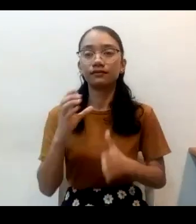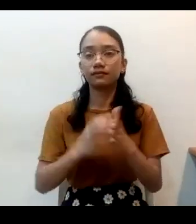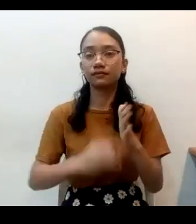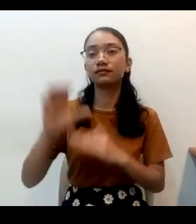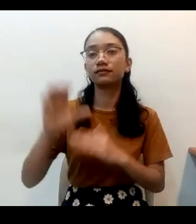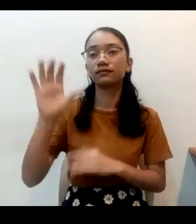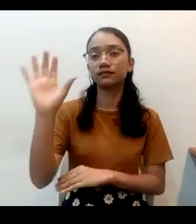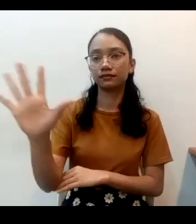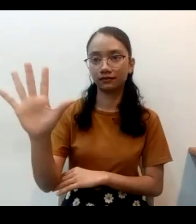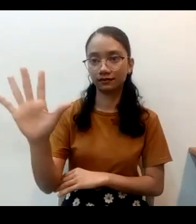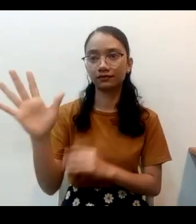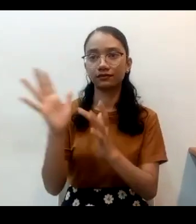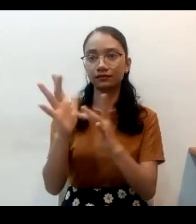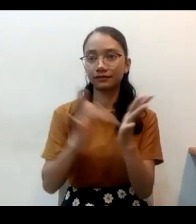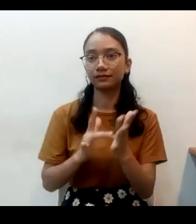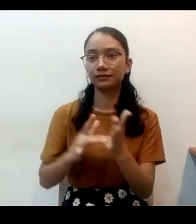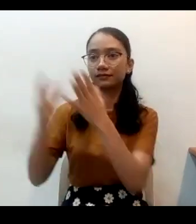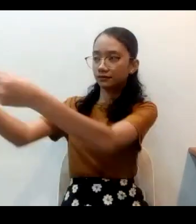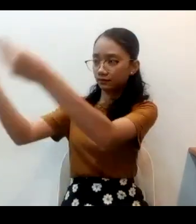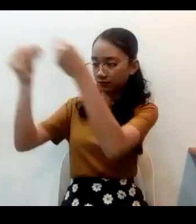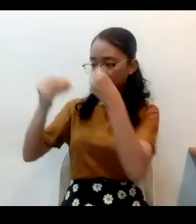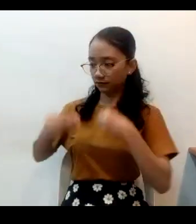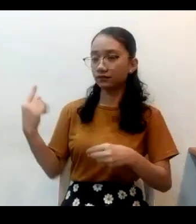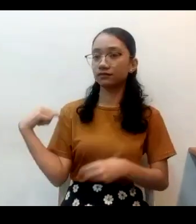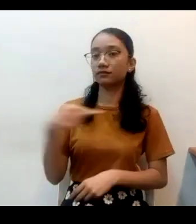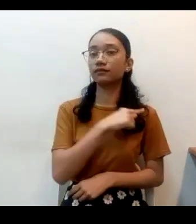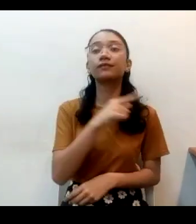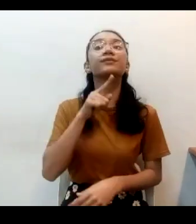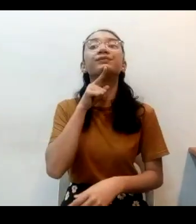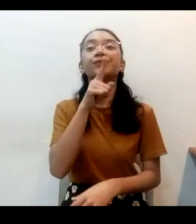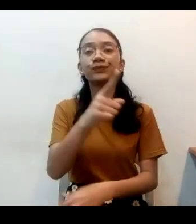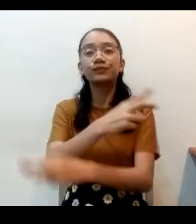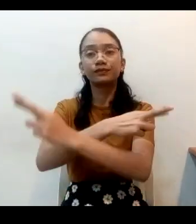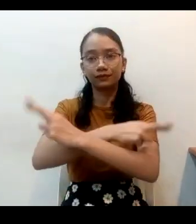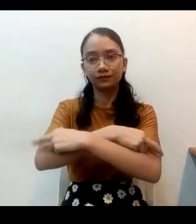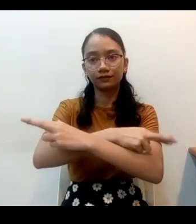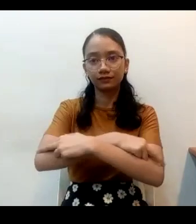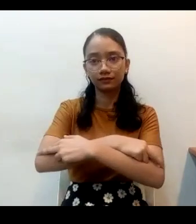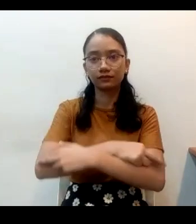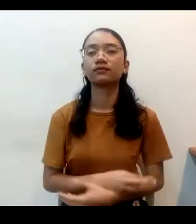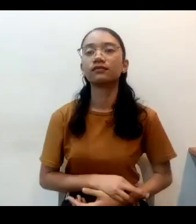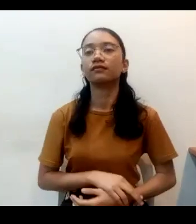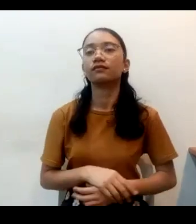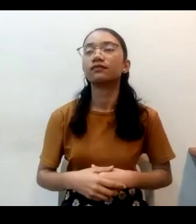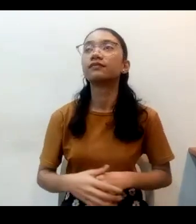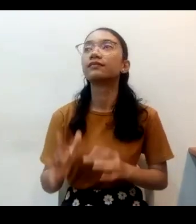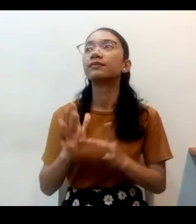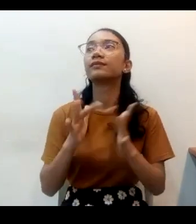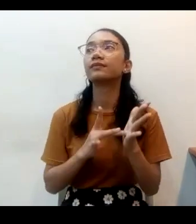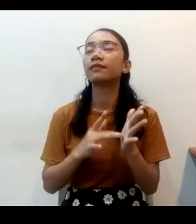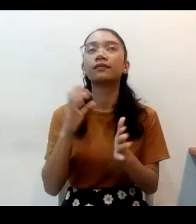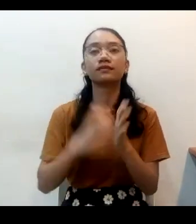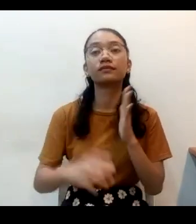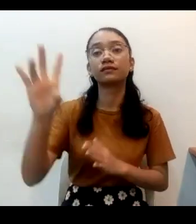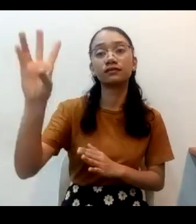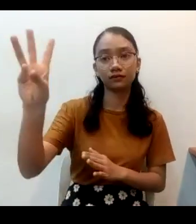5, Jesus gave us the true rest. At sa chapter 5, si Jesus po yung nagbibigay sa atin ng tunay na kapahingahan. And chapter